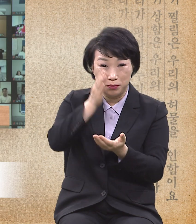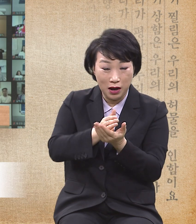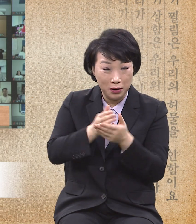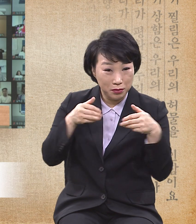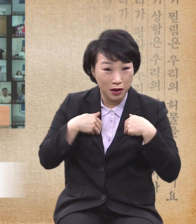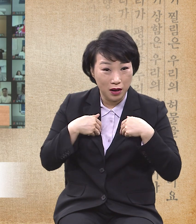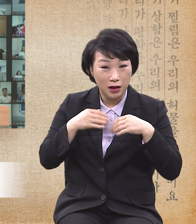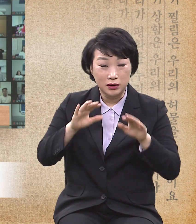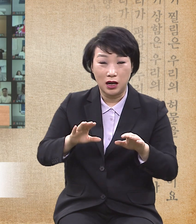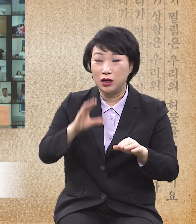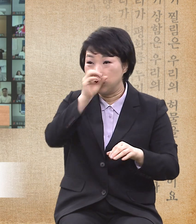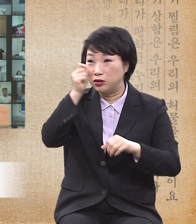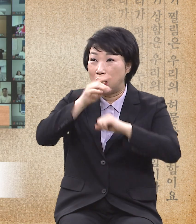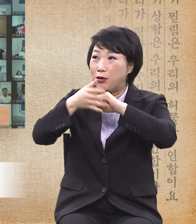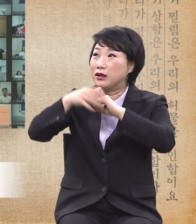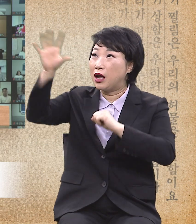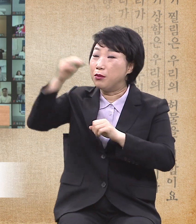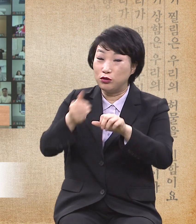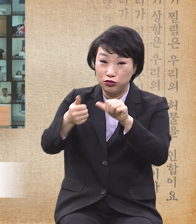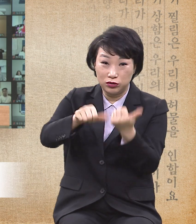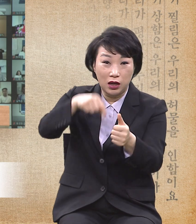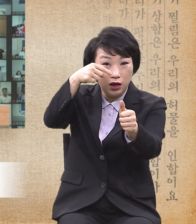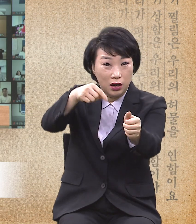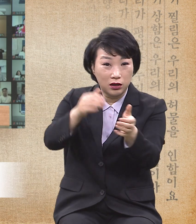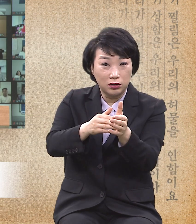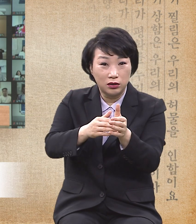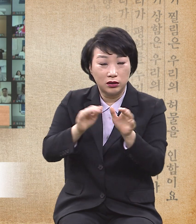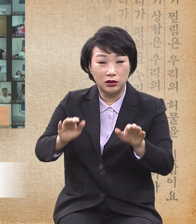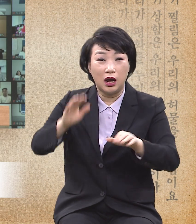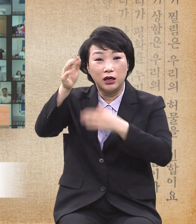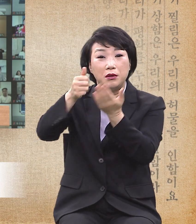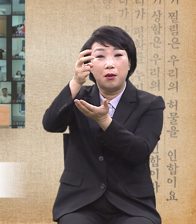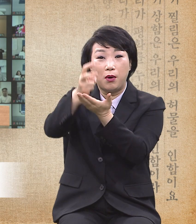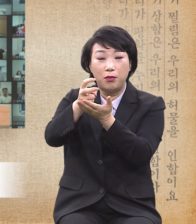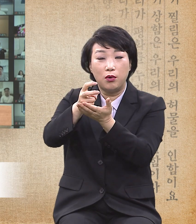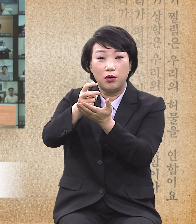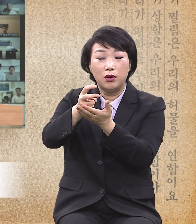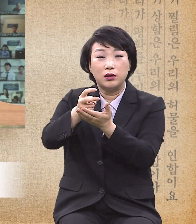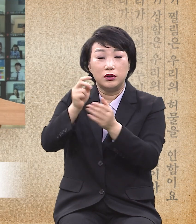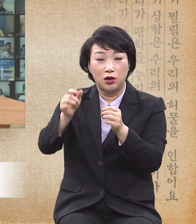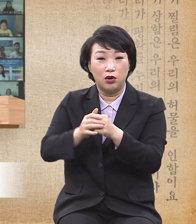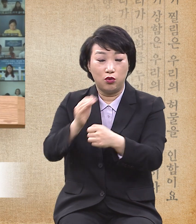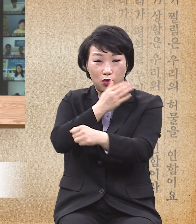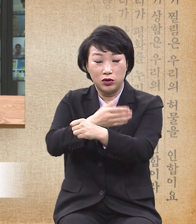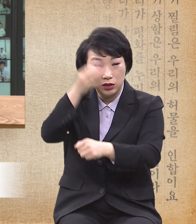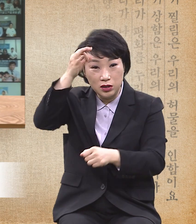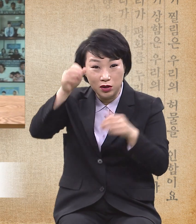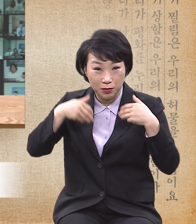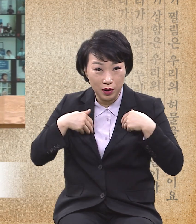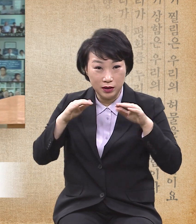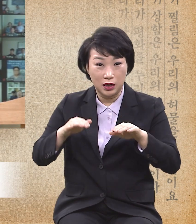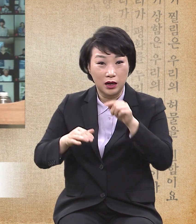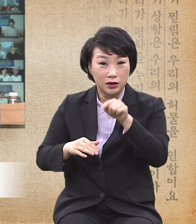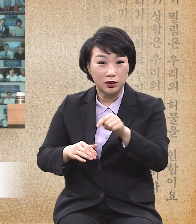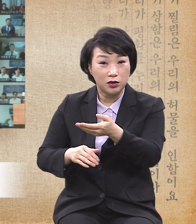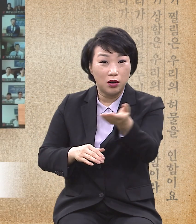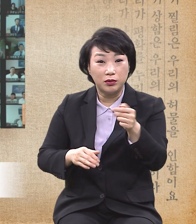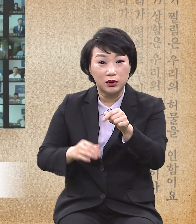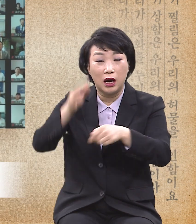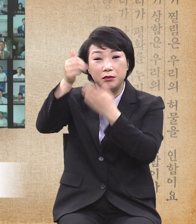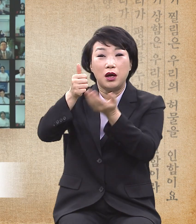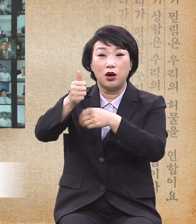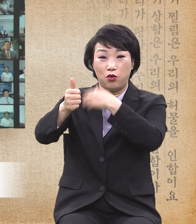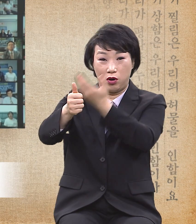죽는다. 하나님의 절대적 법의 권위를 인정했어. 그럼 이것이 하나님의 권위를